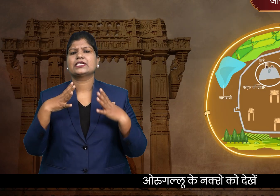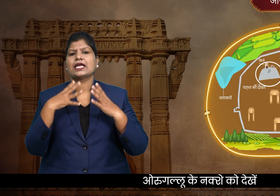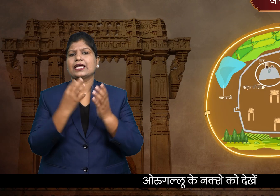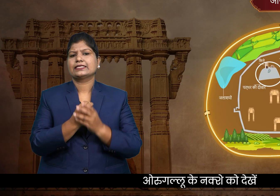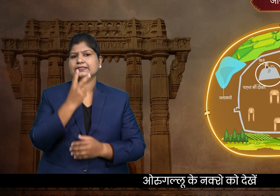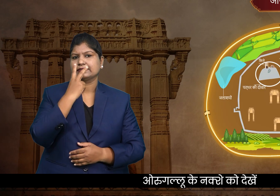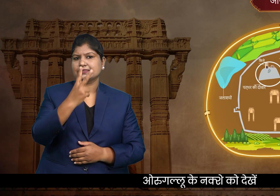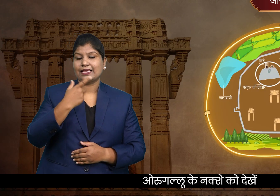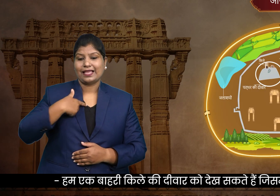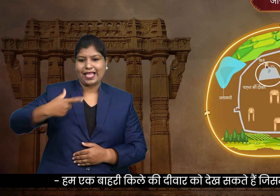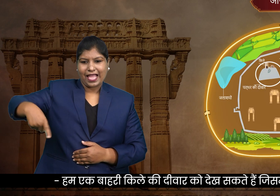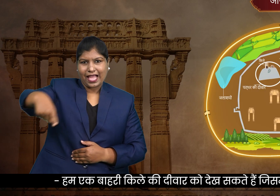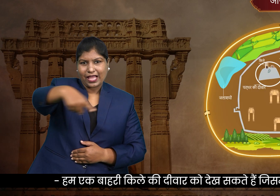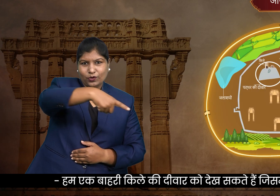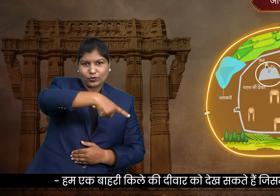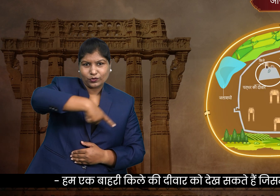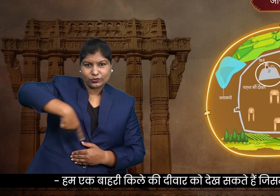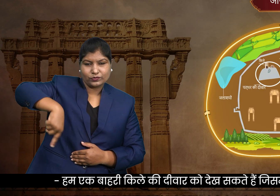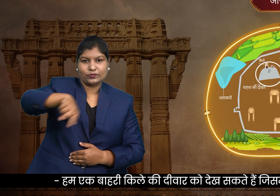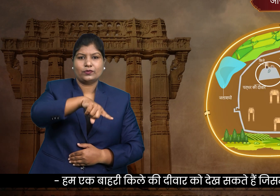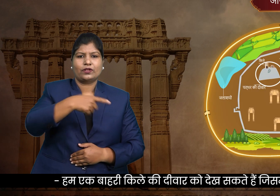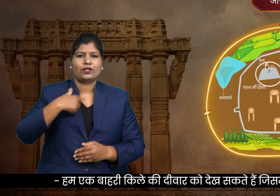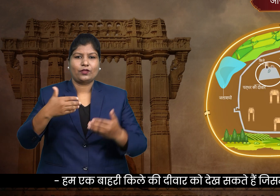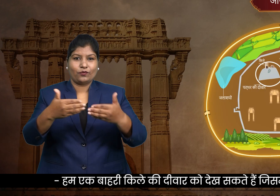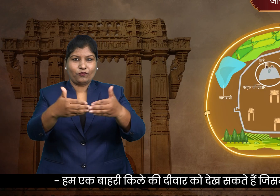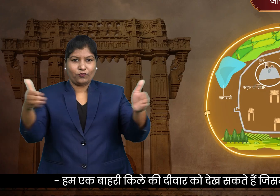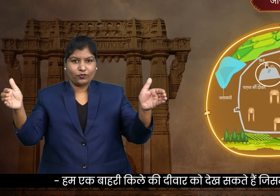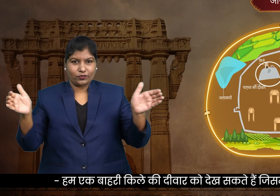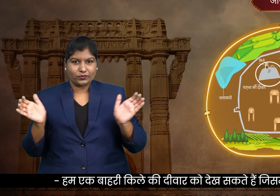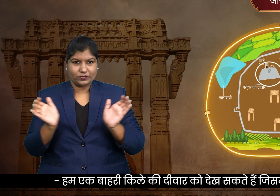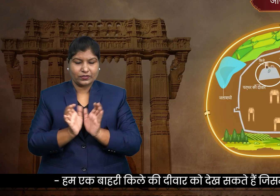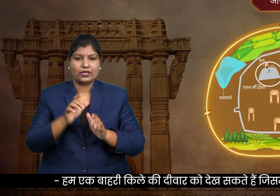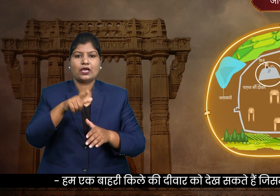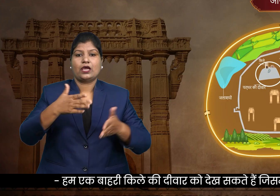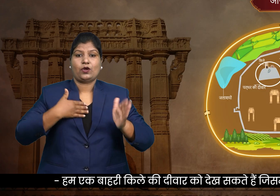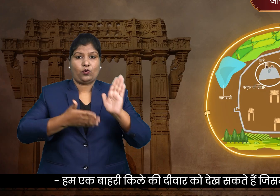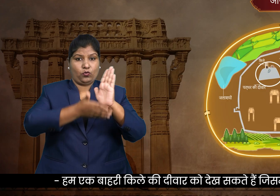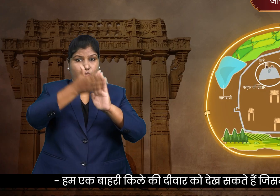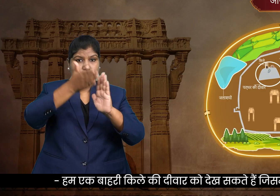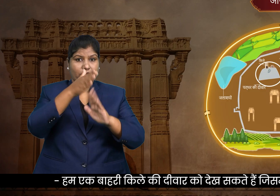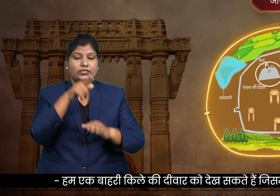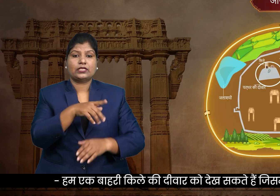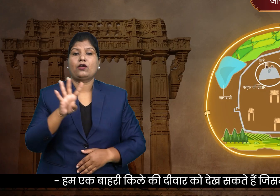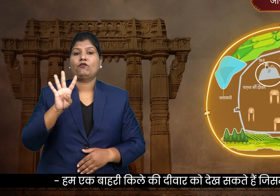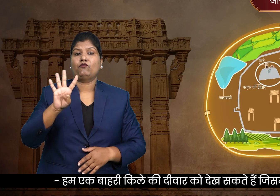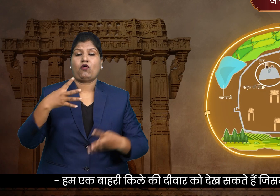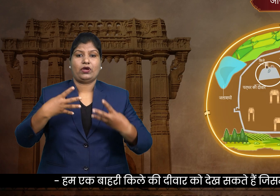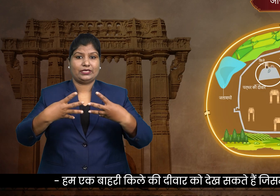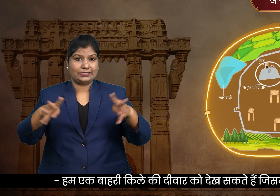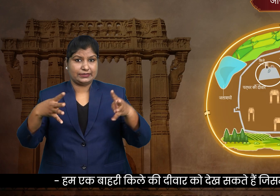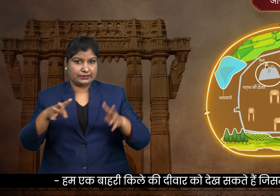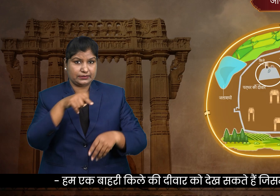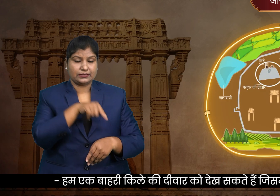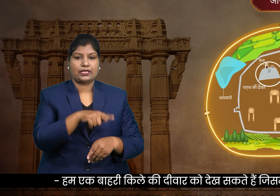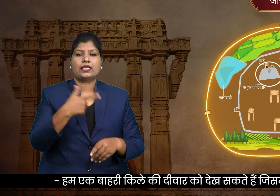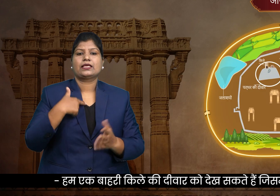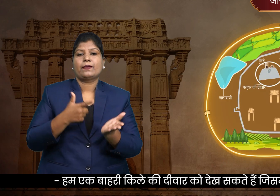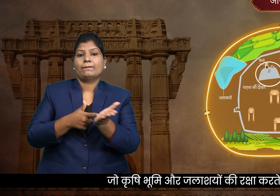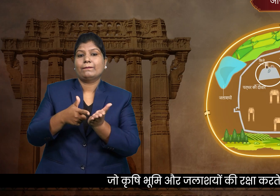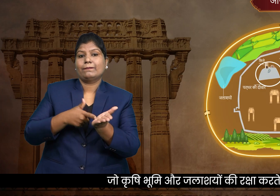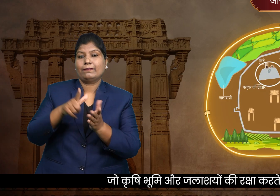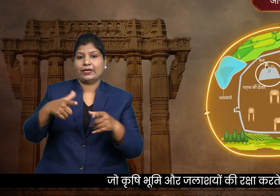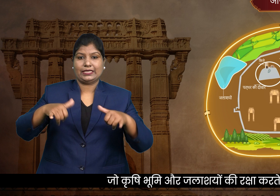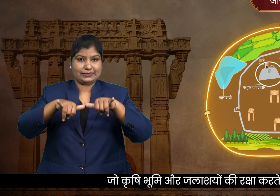वोरगल्लू के नक्शे को देखें। हम एक बाहरी किले की दीवार को देख सकते हैं, जिसमें 4 दरवाजे